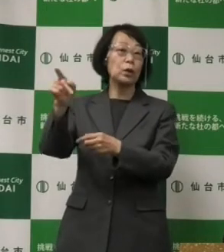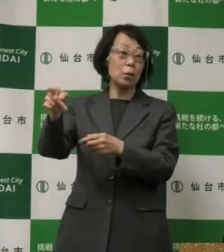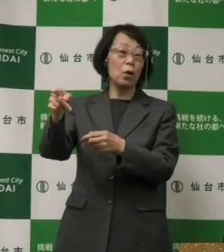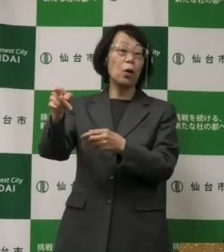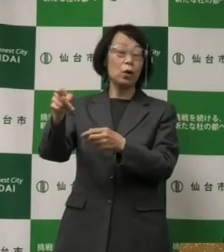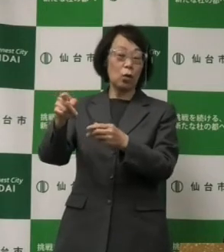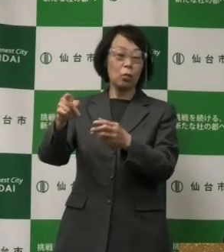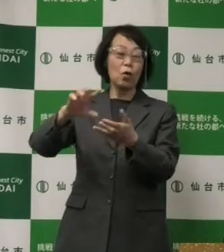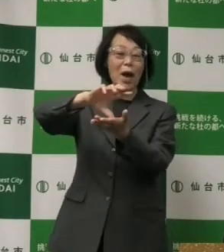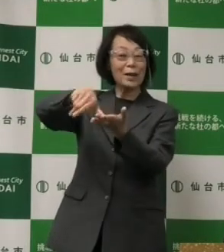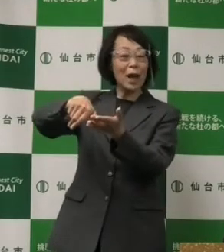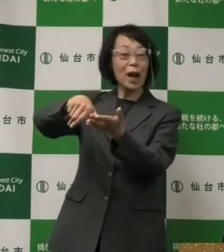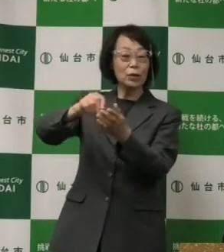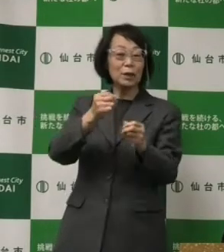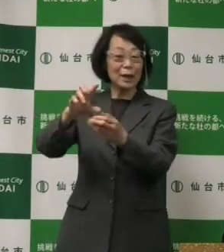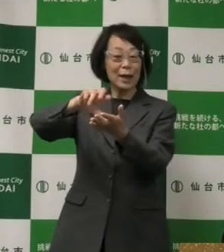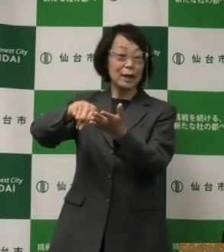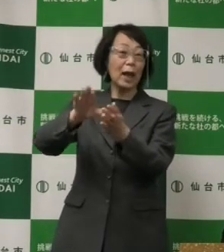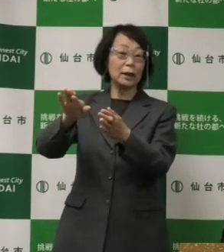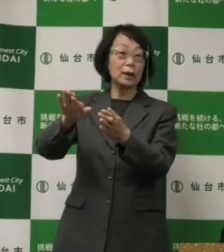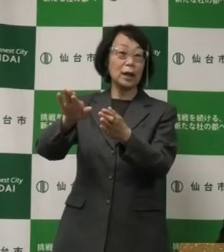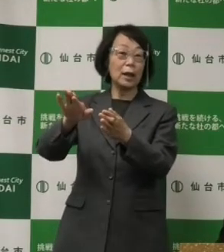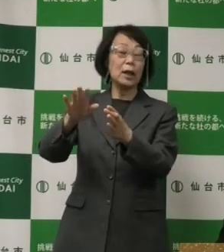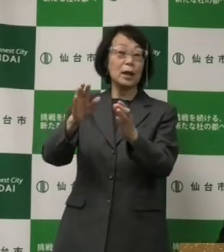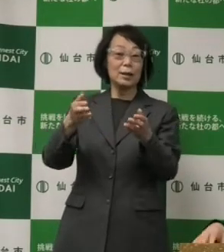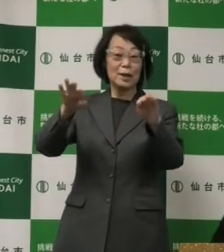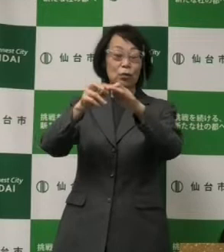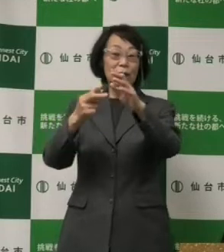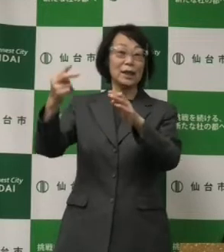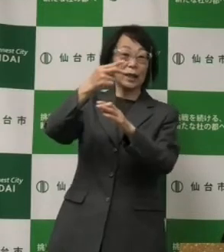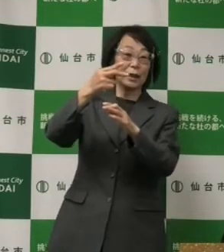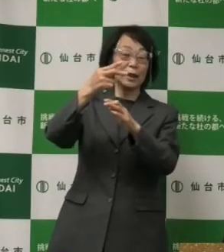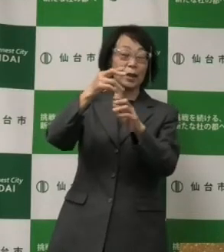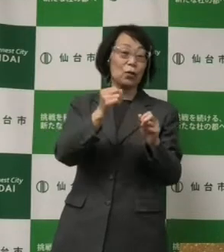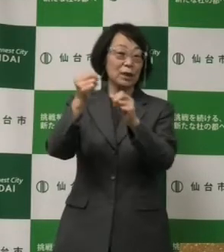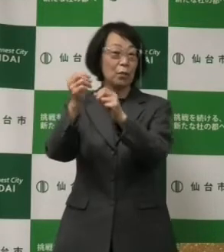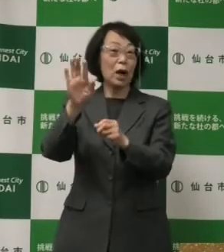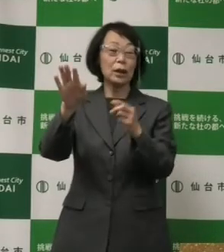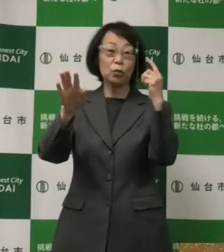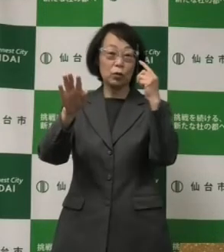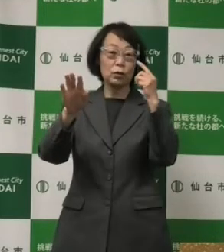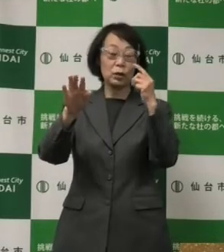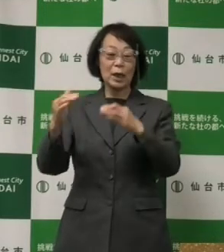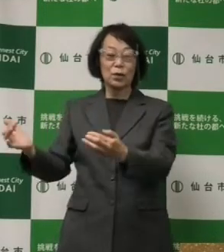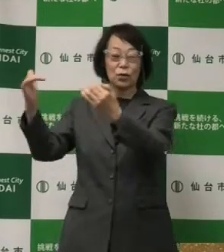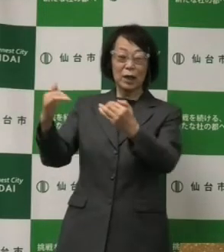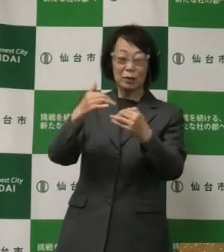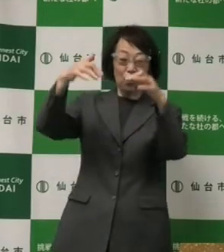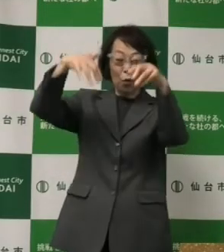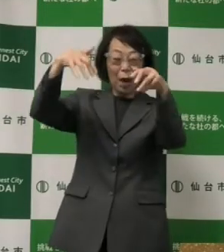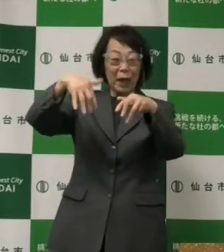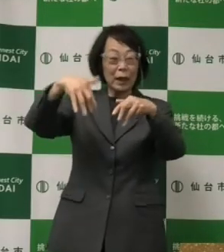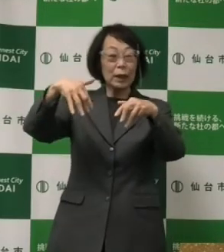に入っておりまして、2階への避難ということもあったかと思うんですが、津波と大雨でちょっと